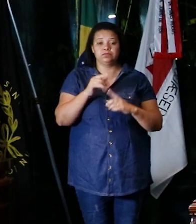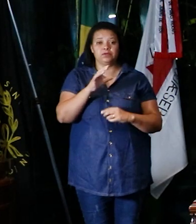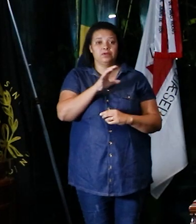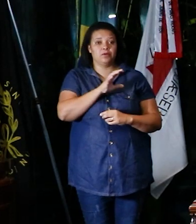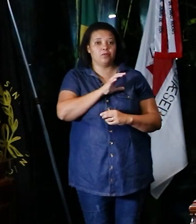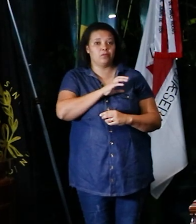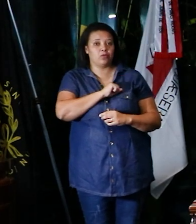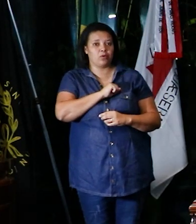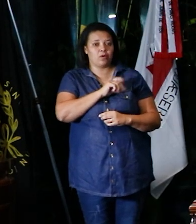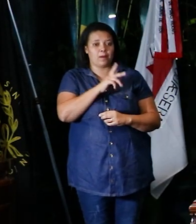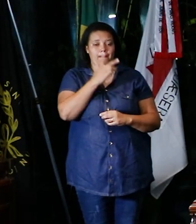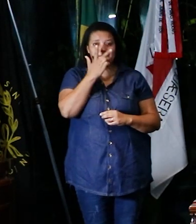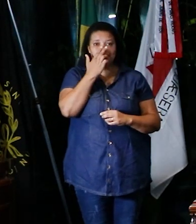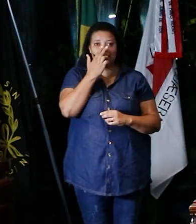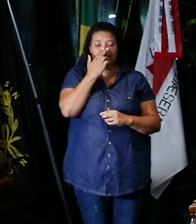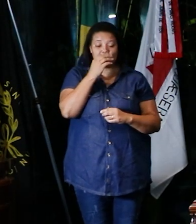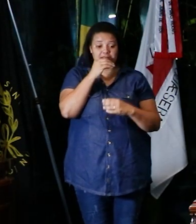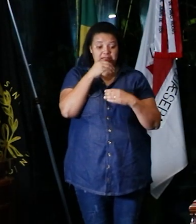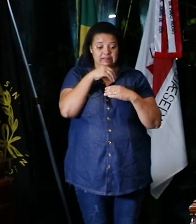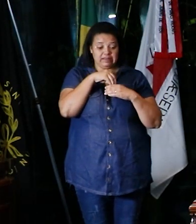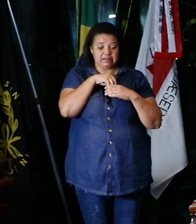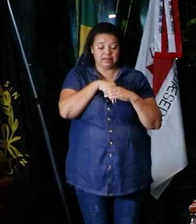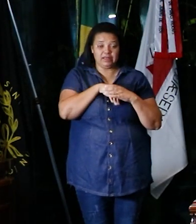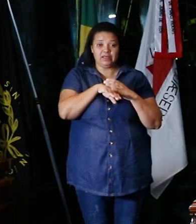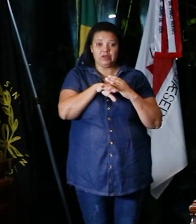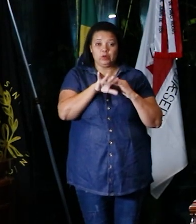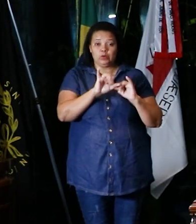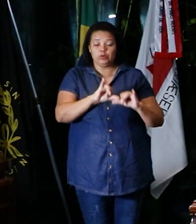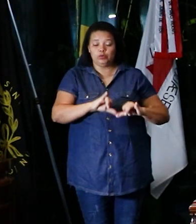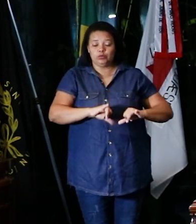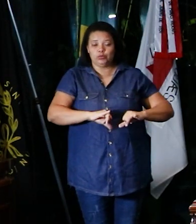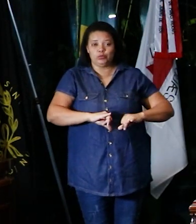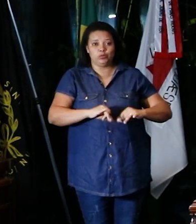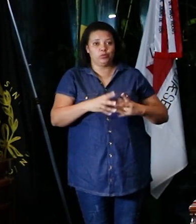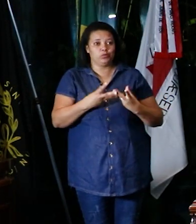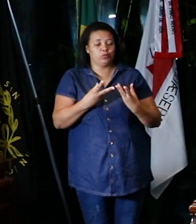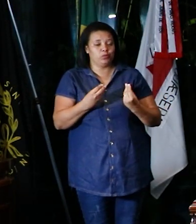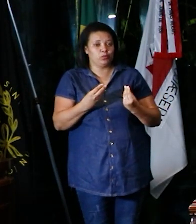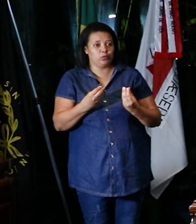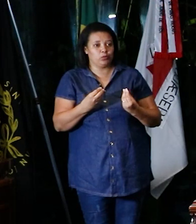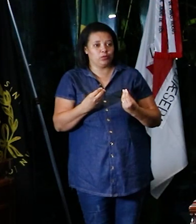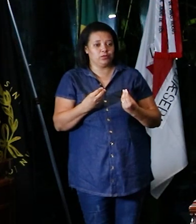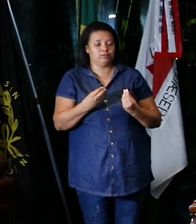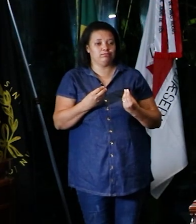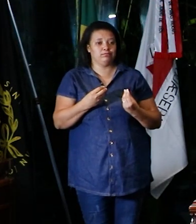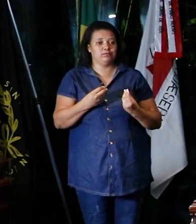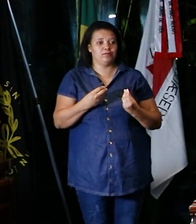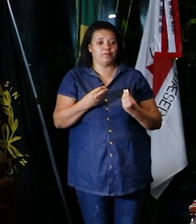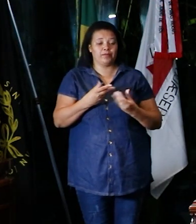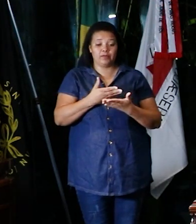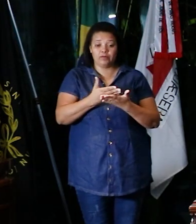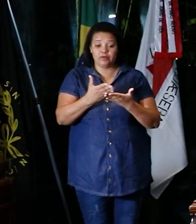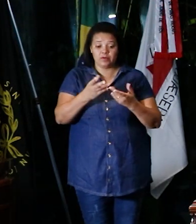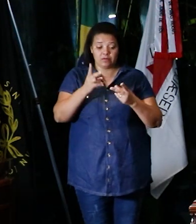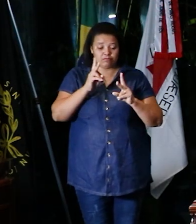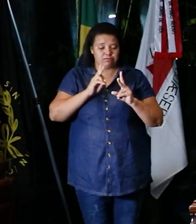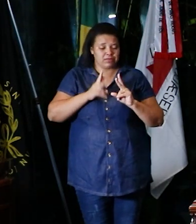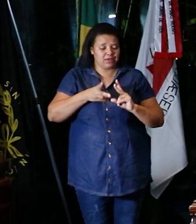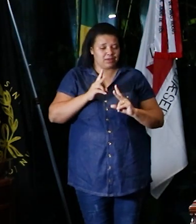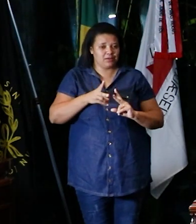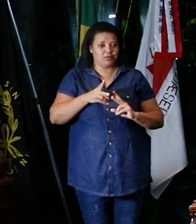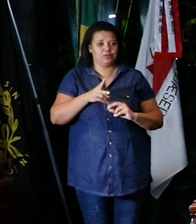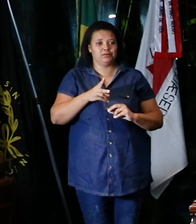se queimou todo por dentro, por fora, nos cantos, nos ecos lúbrides de você mesmo,